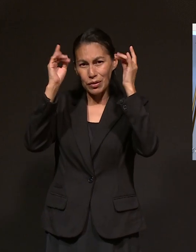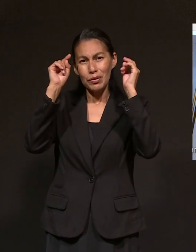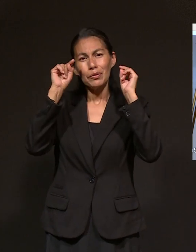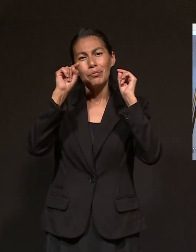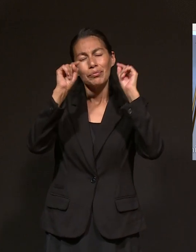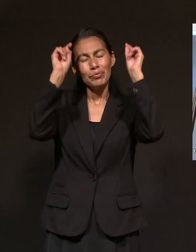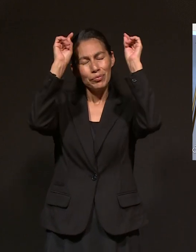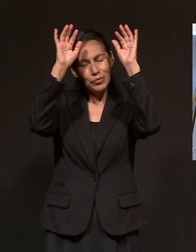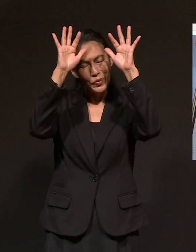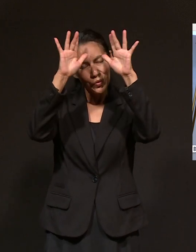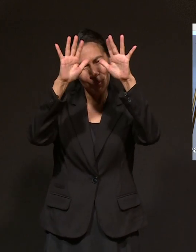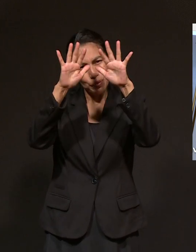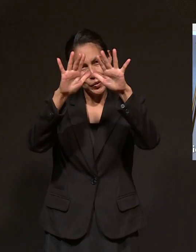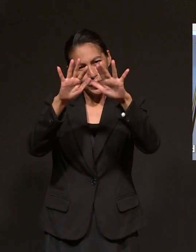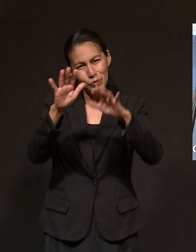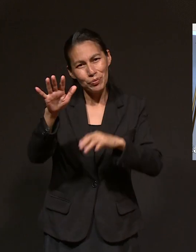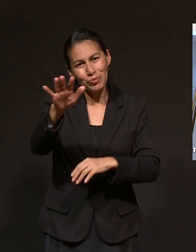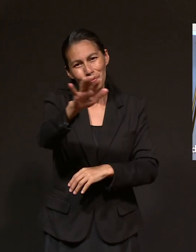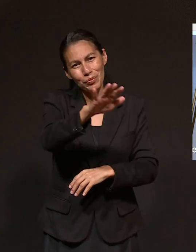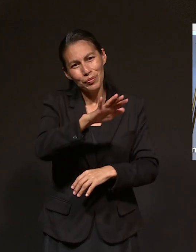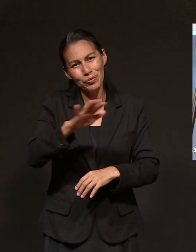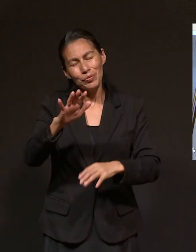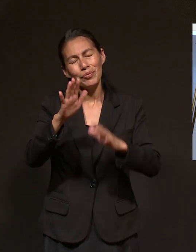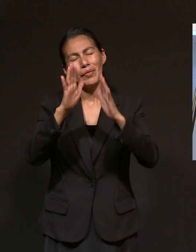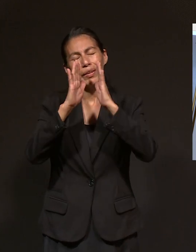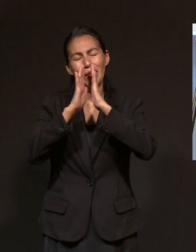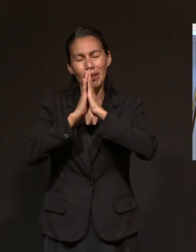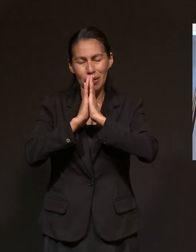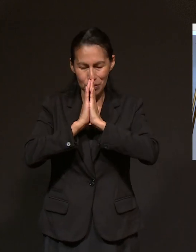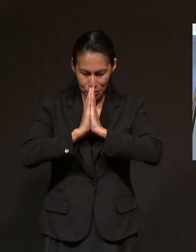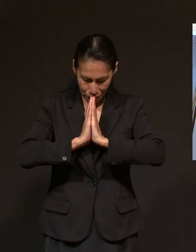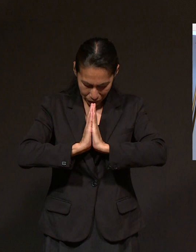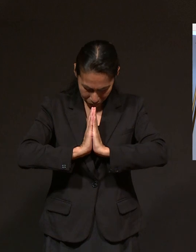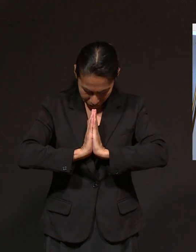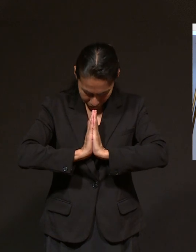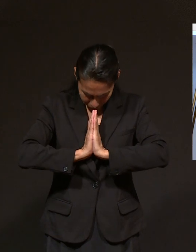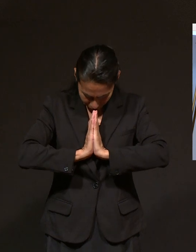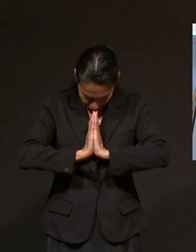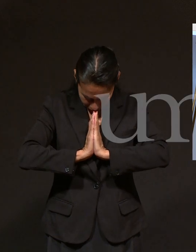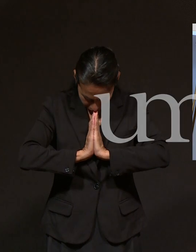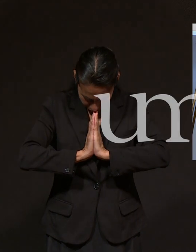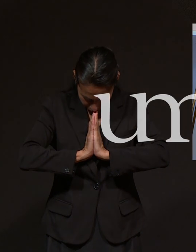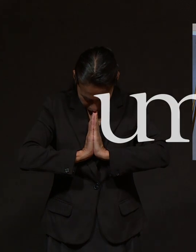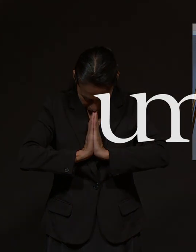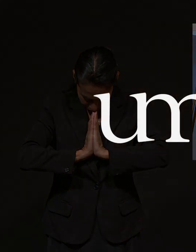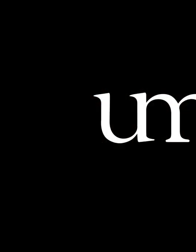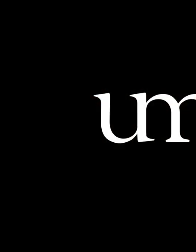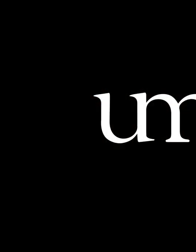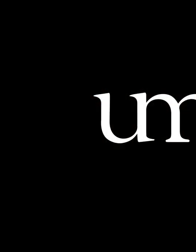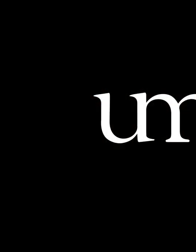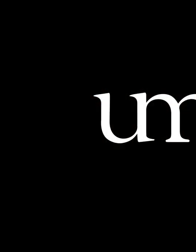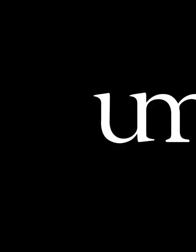Con el Espíritu Santo Sean con todos Ustedes Amén